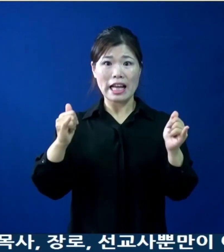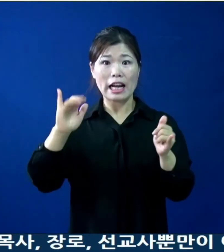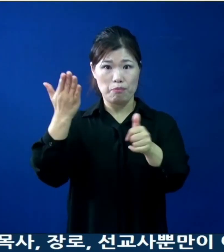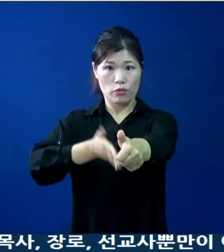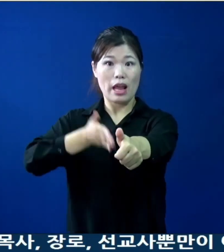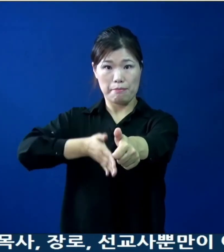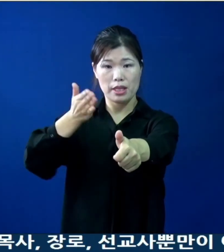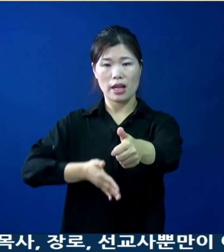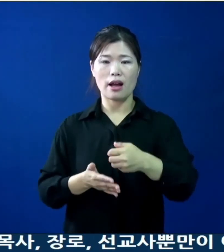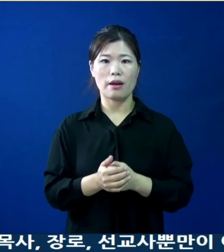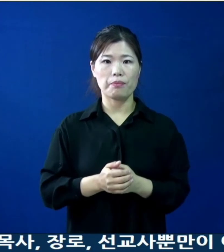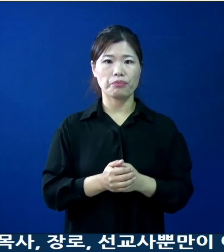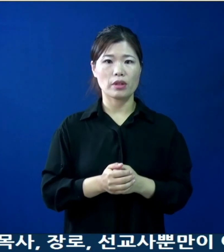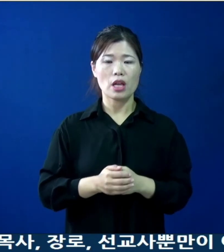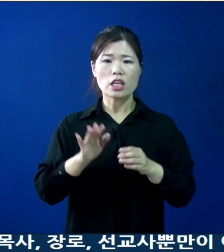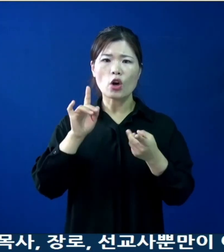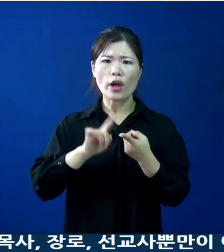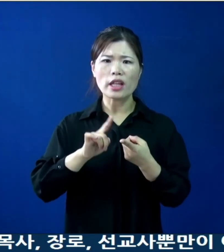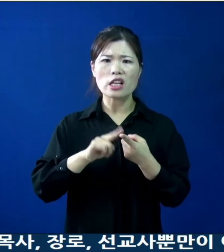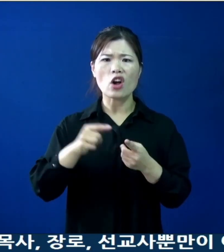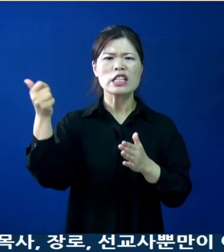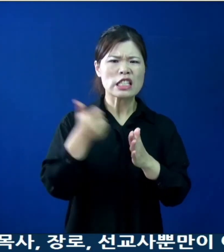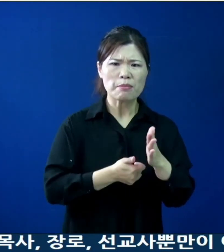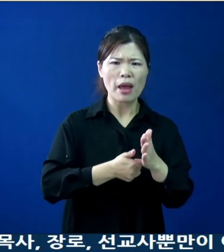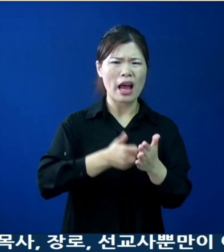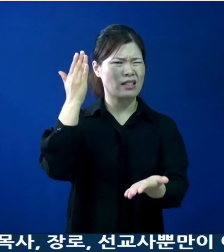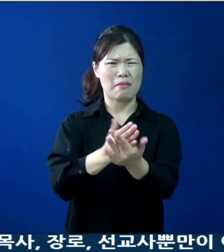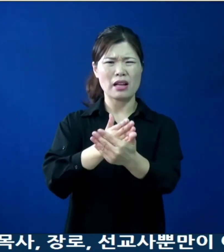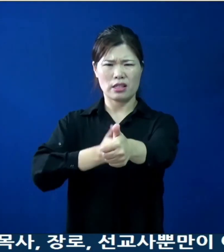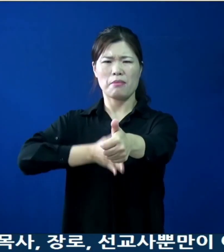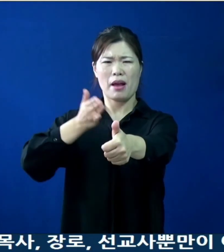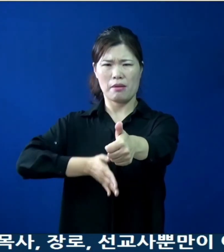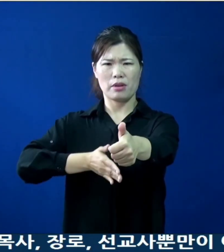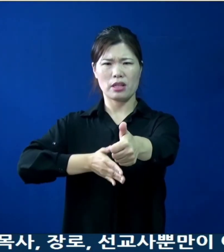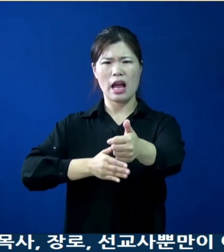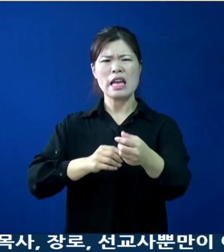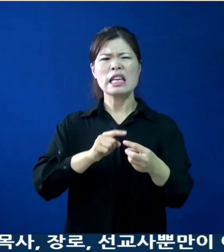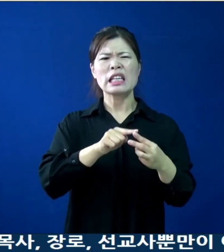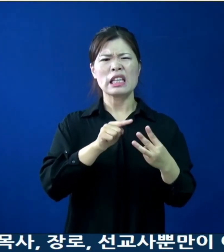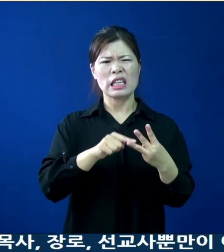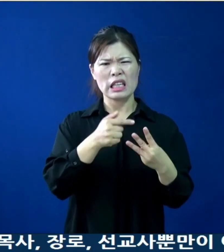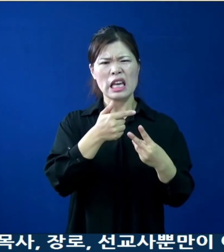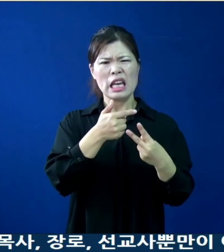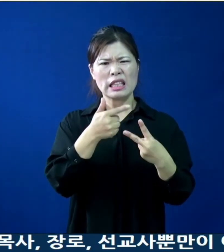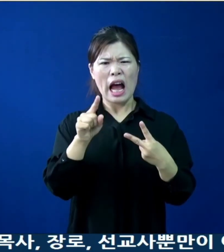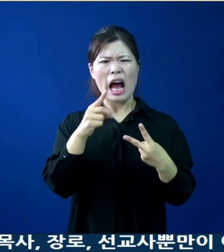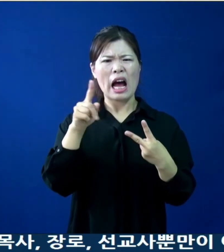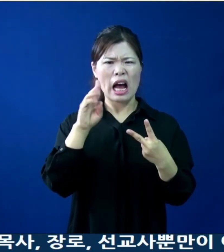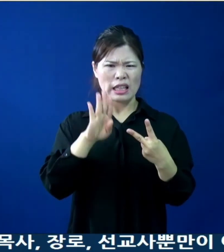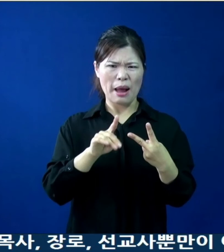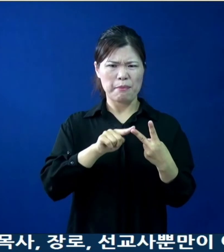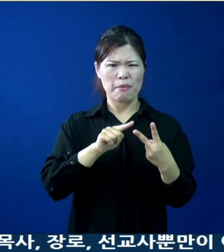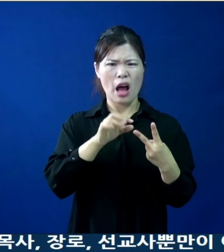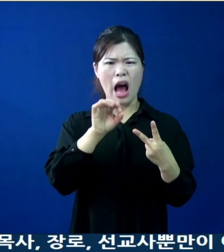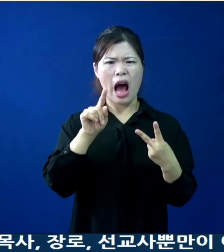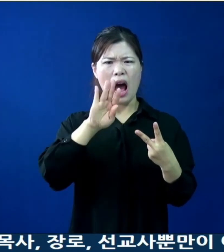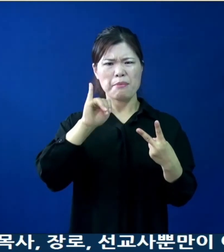바랍니다. 이 부분에서 실패가 있지 않기를 주 안에서 소망합니다. 나답과 아비후의 실패는 바로 그 실패였습니다.